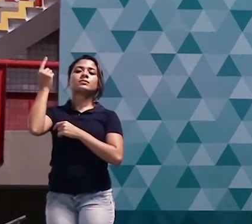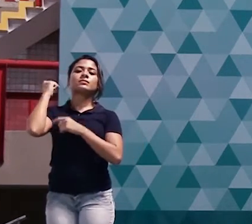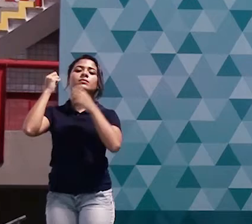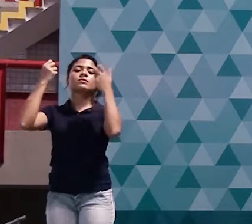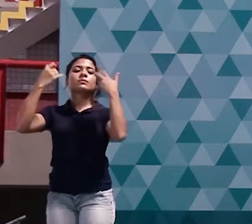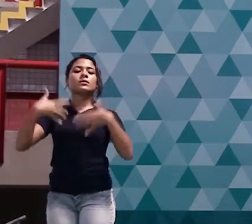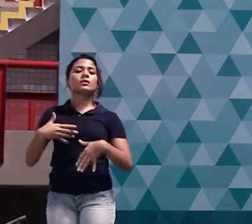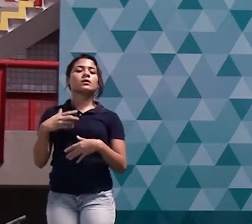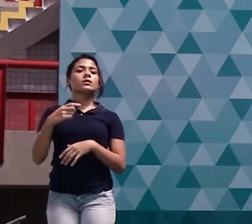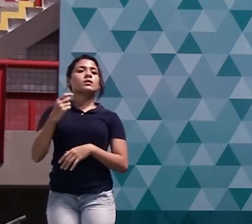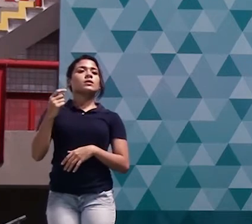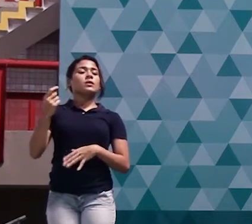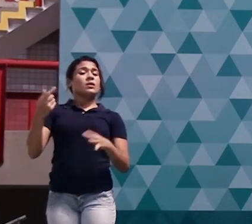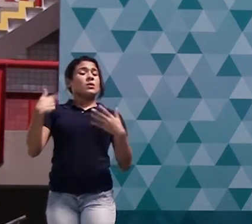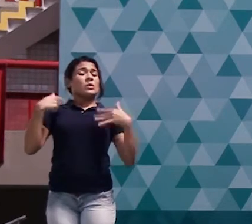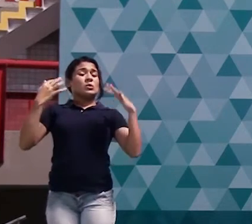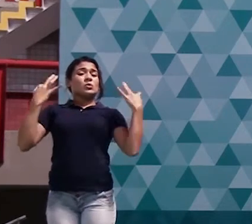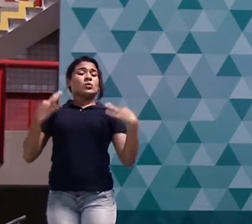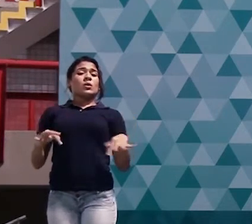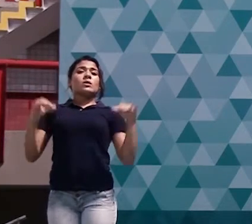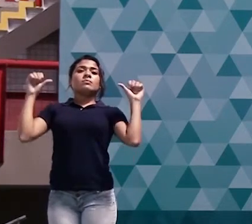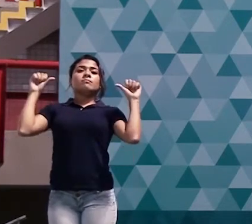assim: mas o que mais me dói,